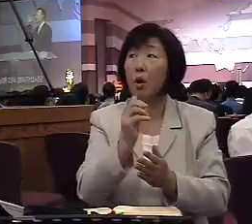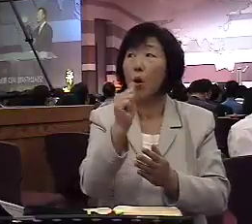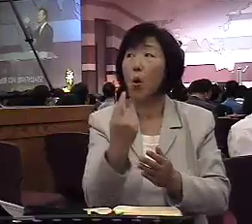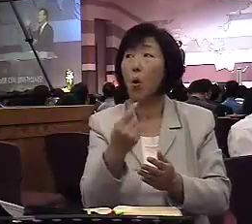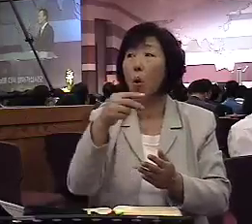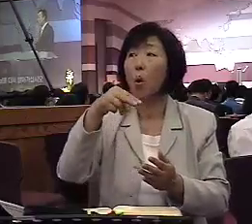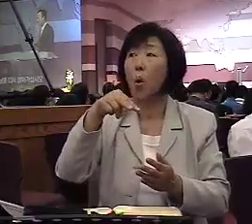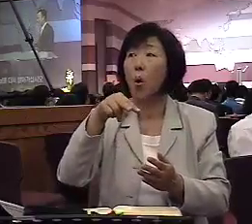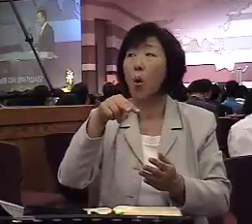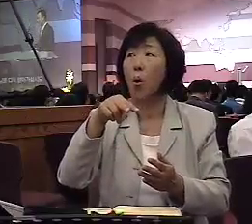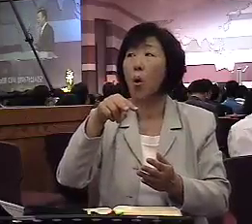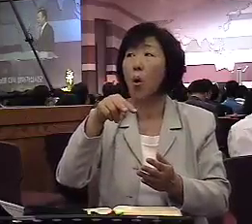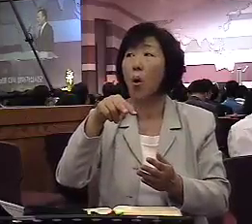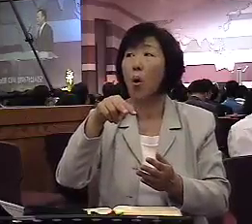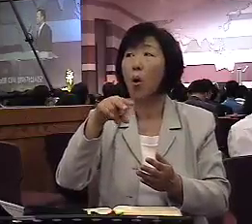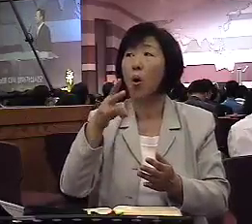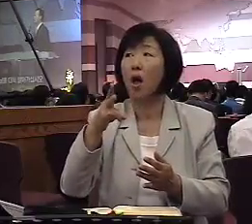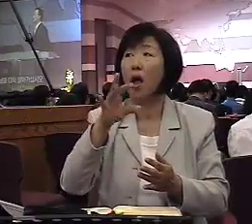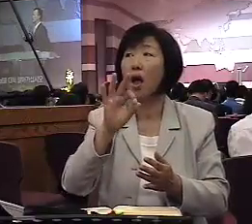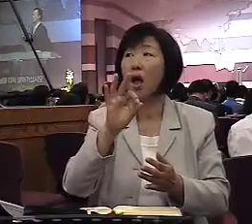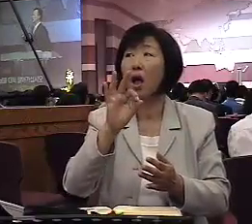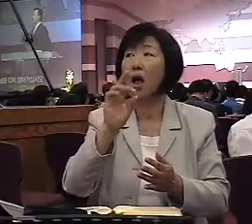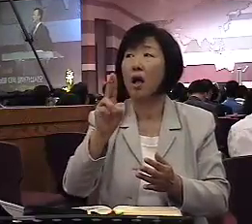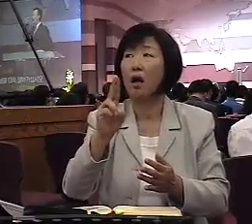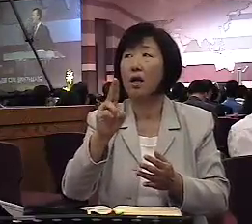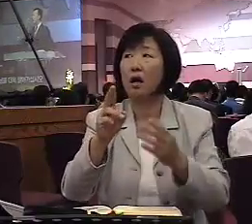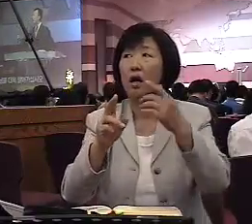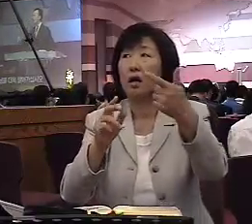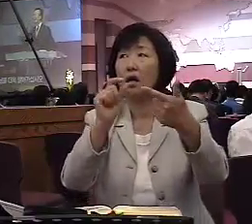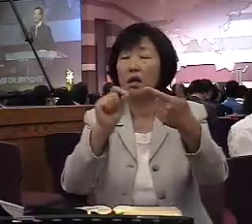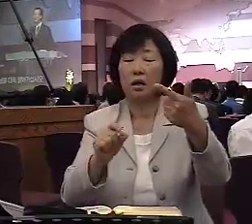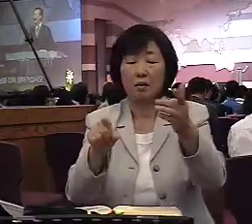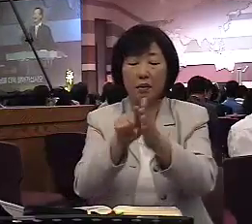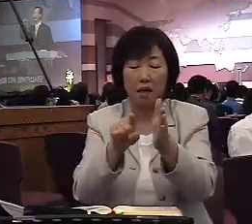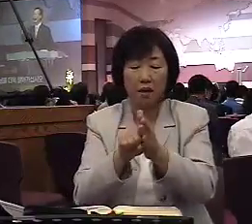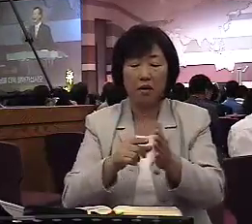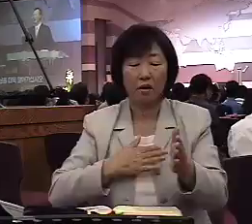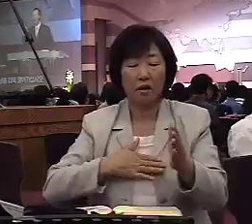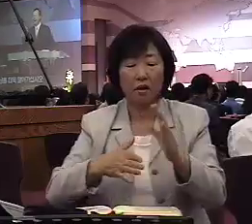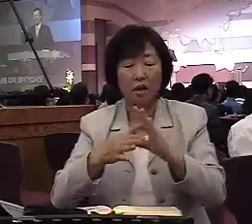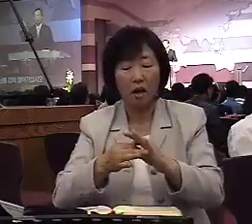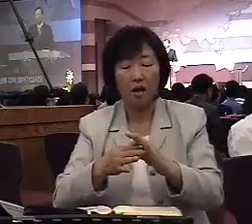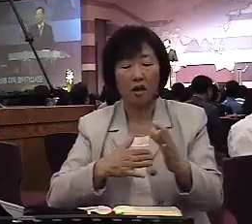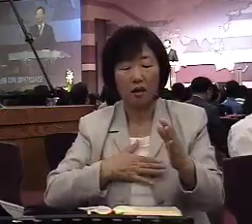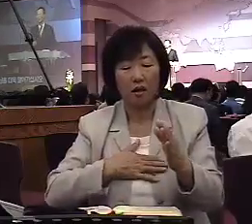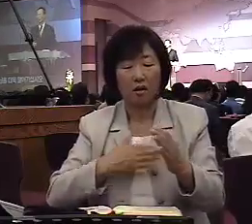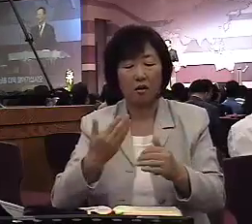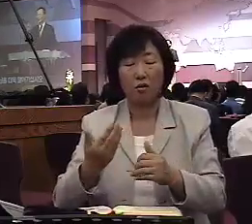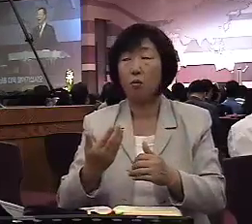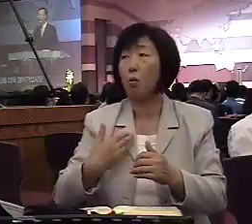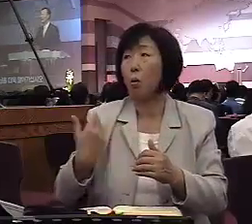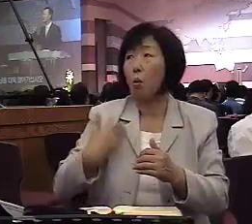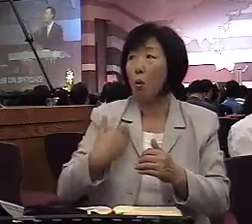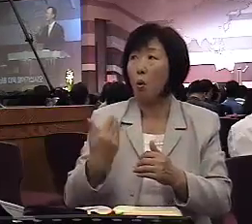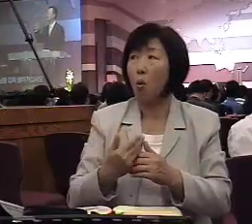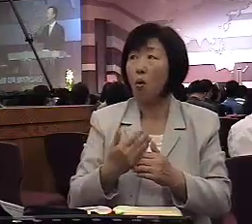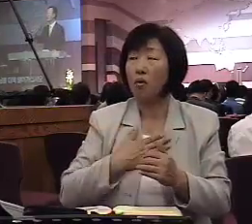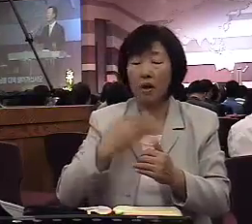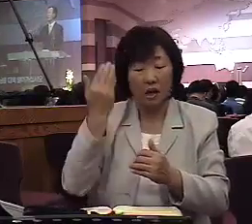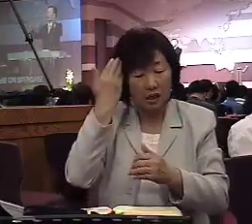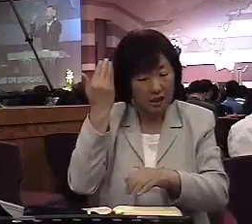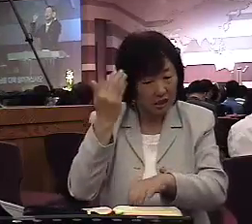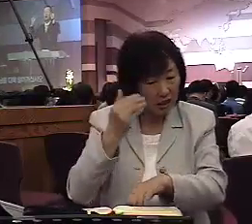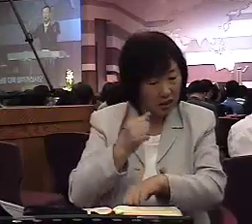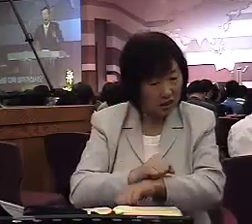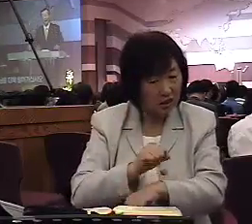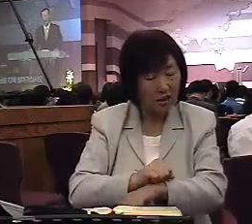4장 6절로 기억이 나는데 하나님께서 이런 말씀을 하십니다. 내 백성이 나를 모르는 거로, 나에 대한 지식이 없는